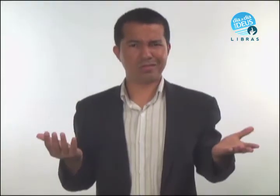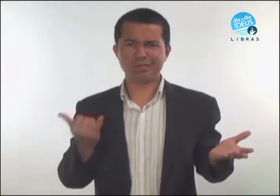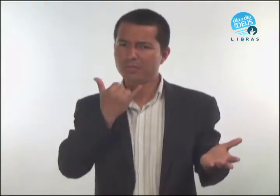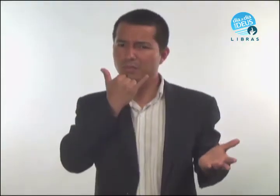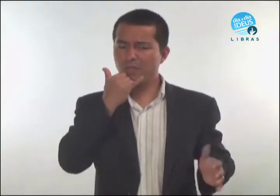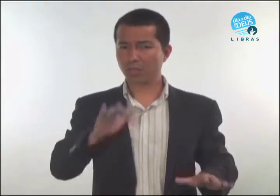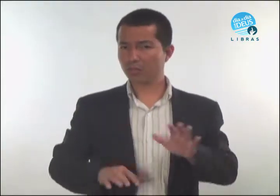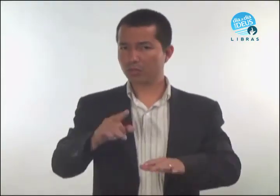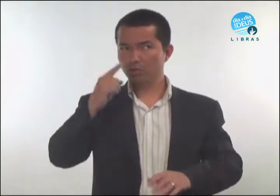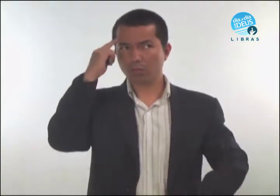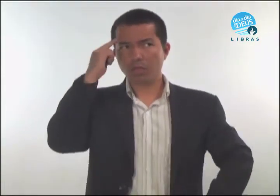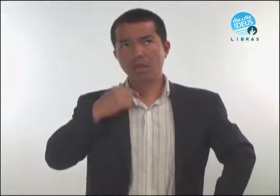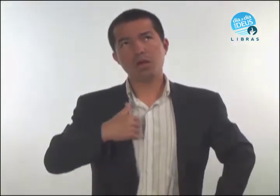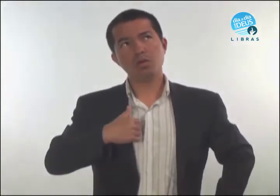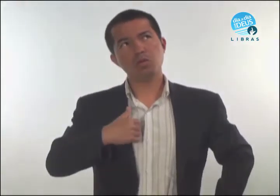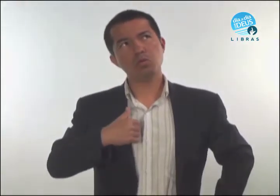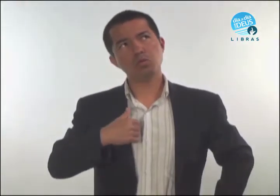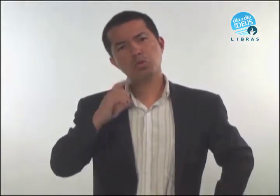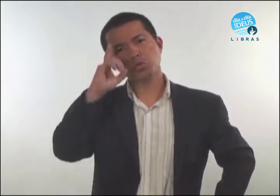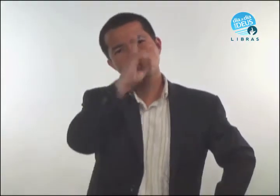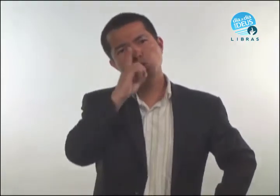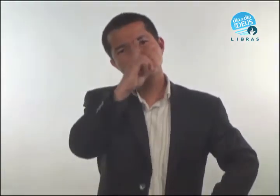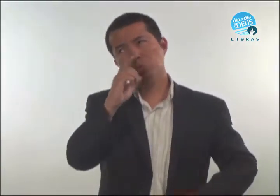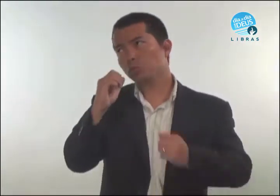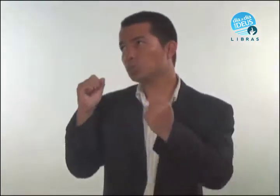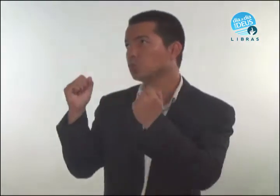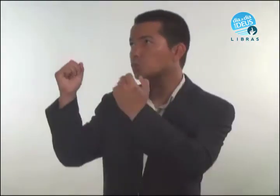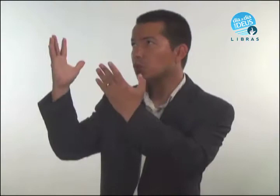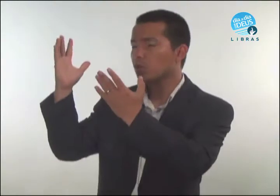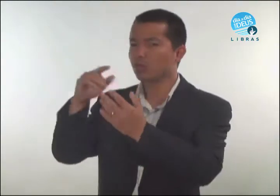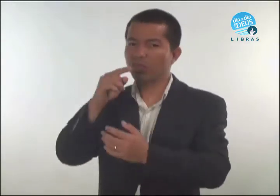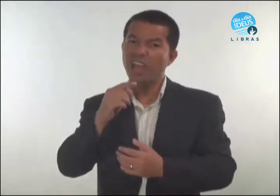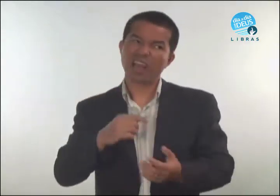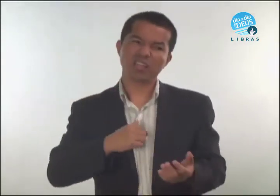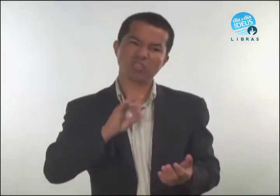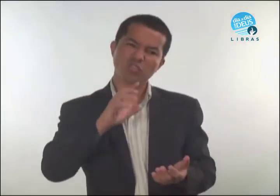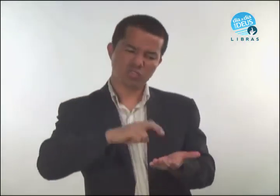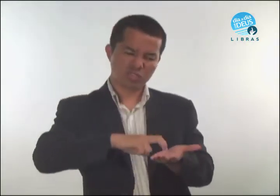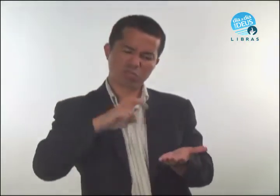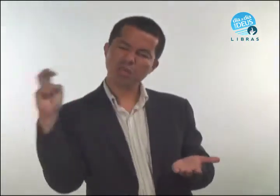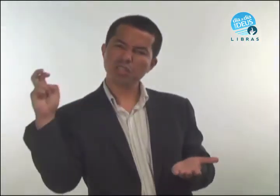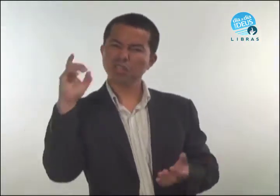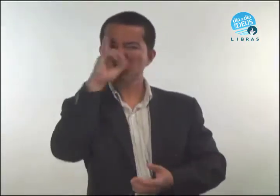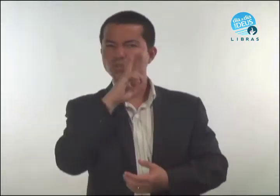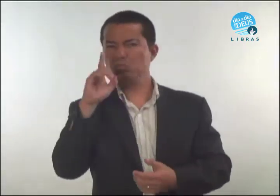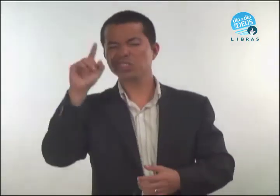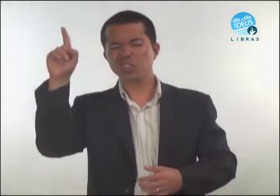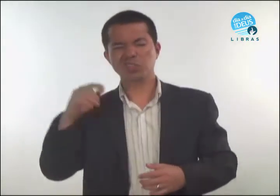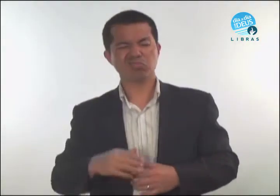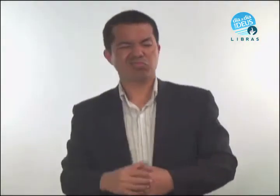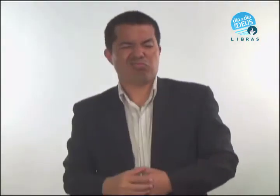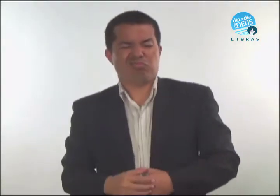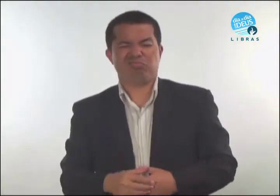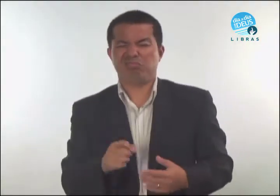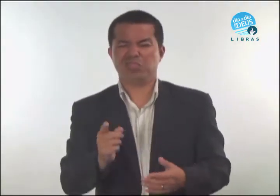repente, quando você diz que vai entregar o domingo inteiro é muito. Então entrega só amanhã do domingo, tá bom, Deus não